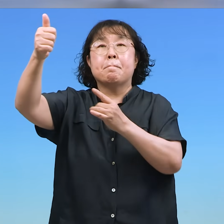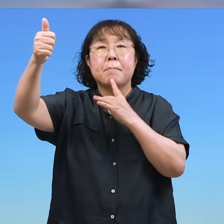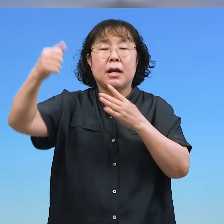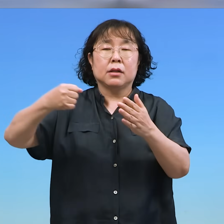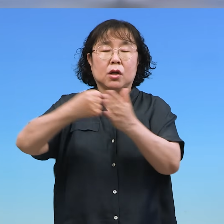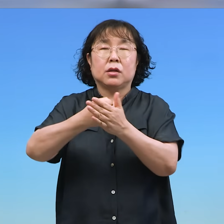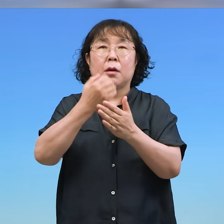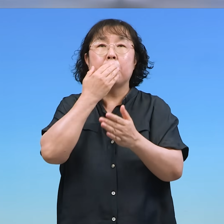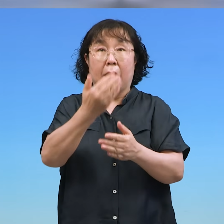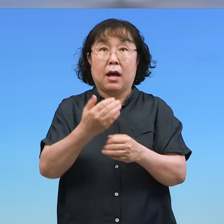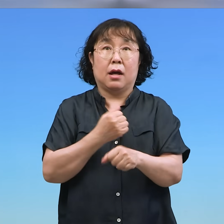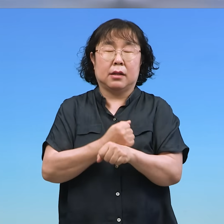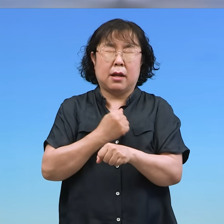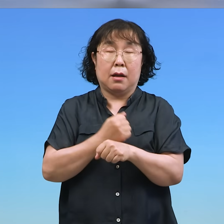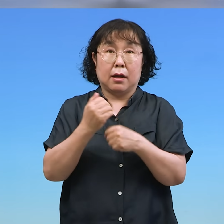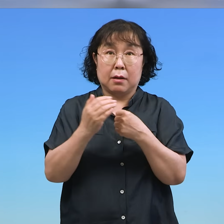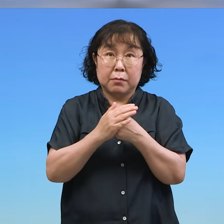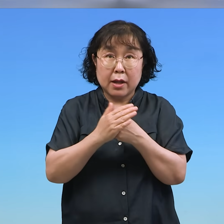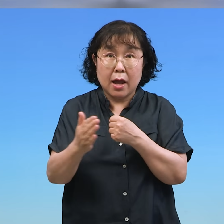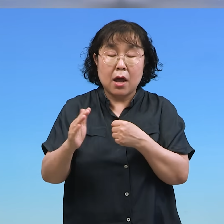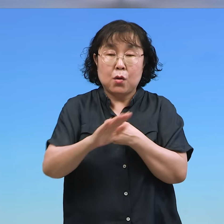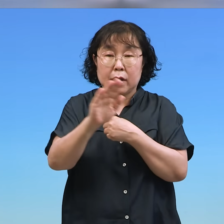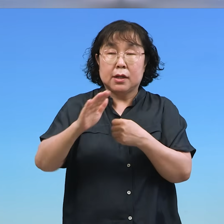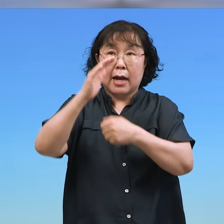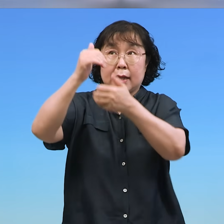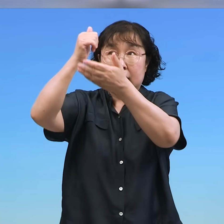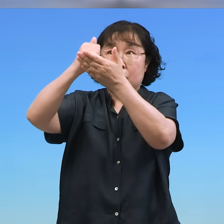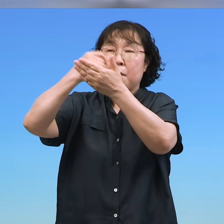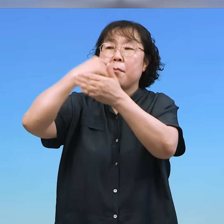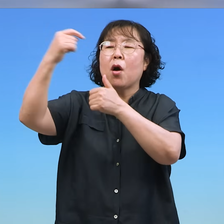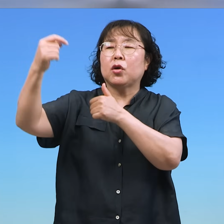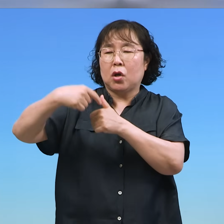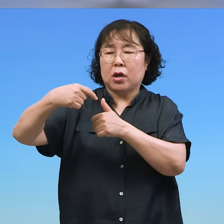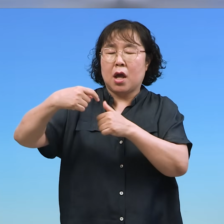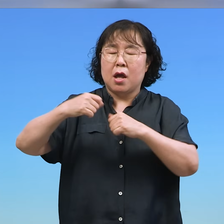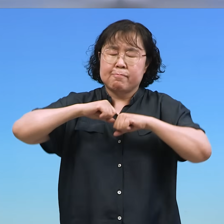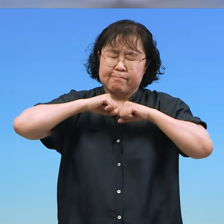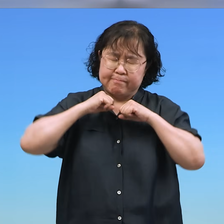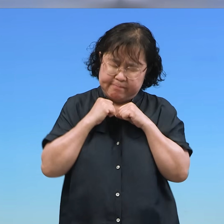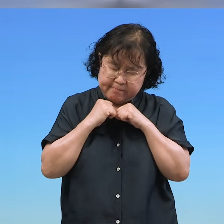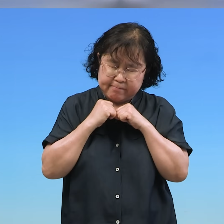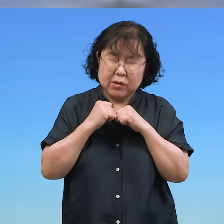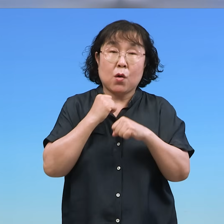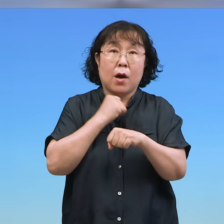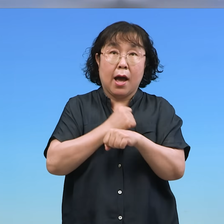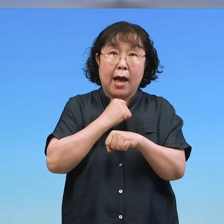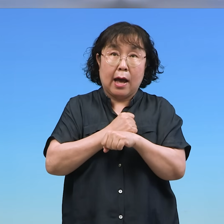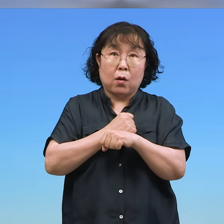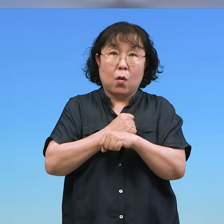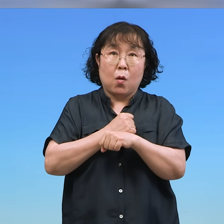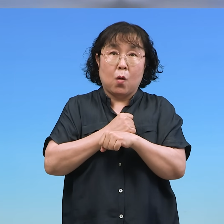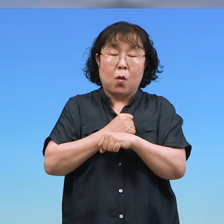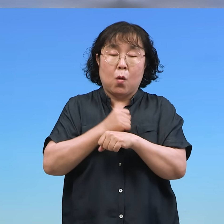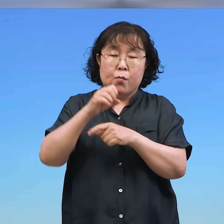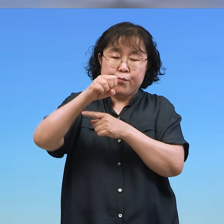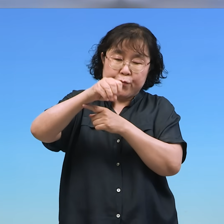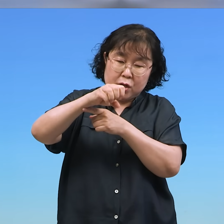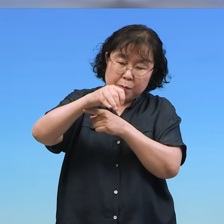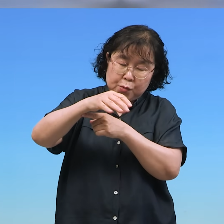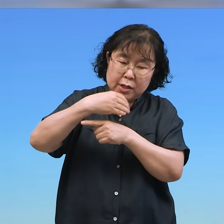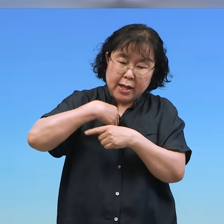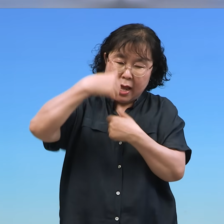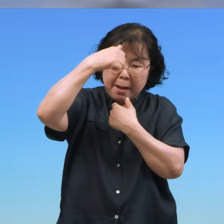결정은 하나님 하시기 때문에 우리는 거기에 순종하면서 어떻게 해요? 그저 등불이 하나님께서 내 발등만